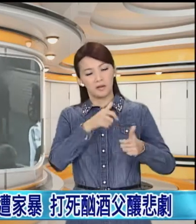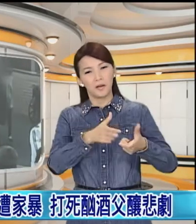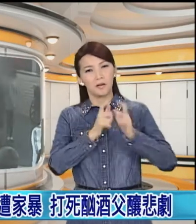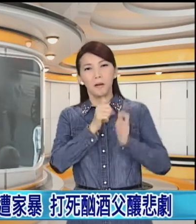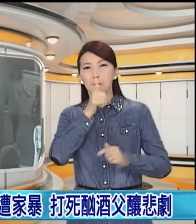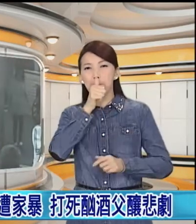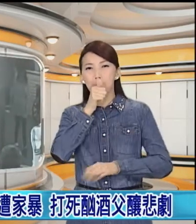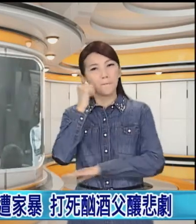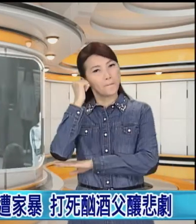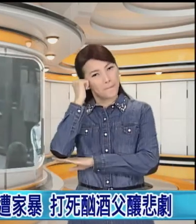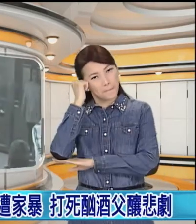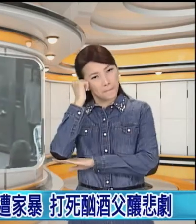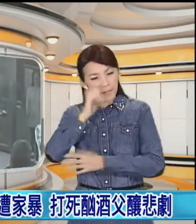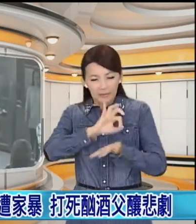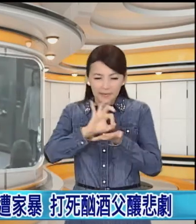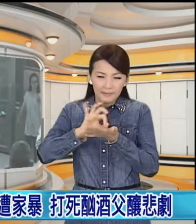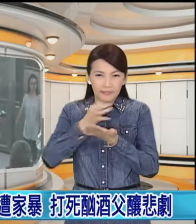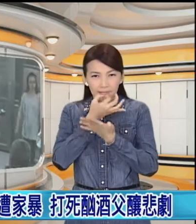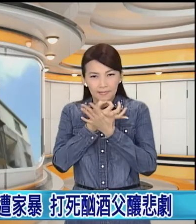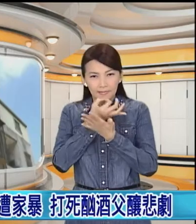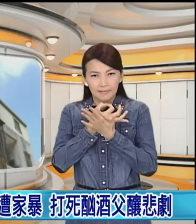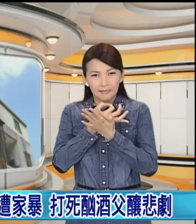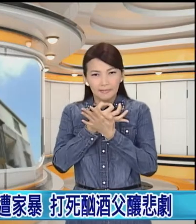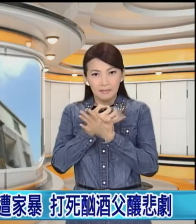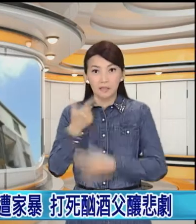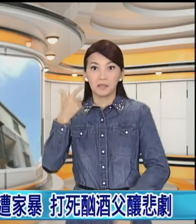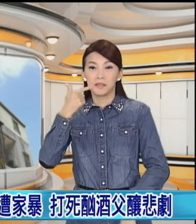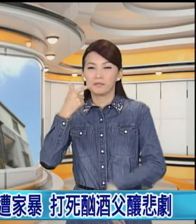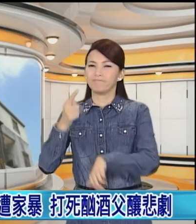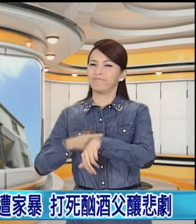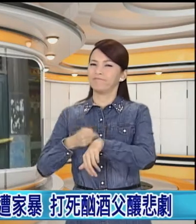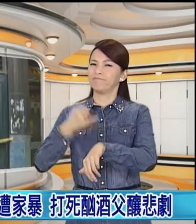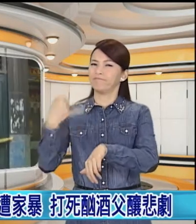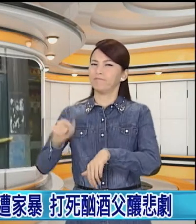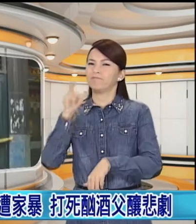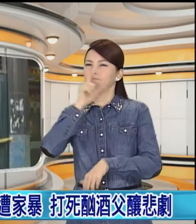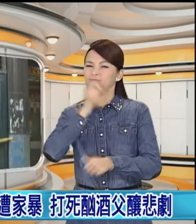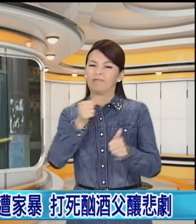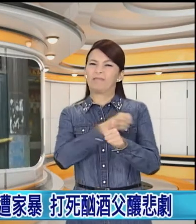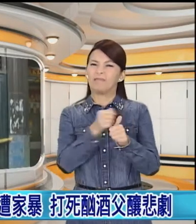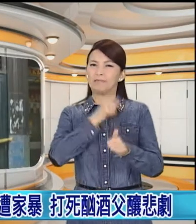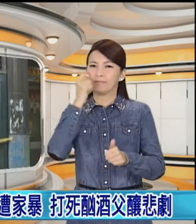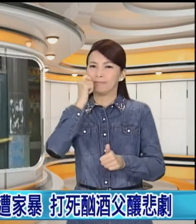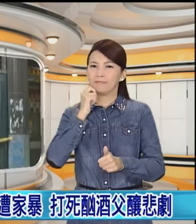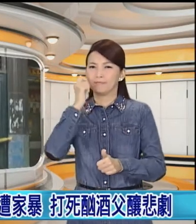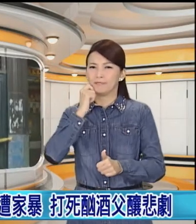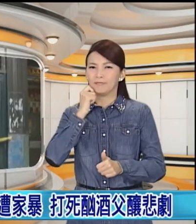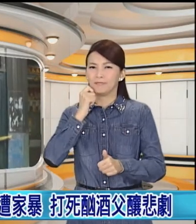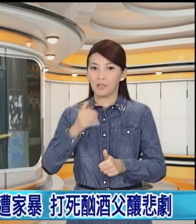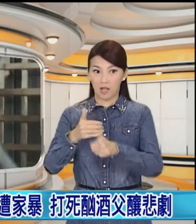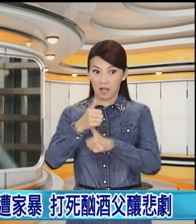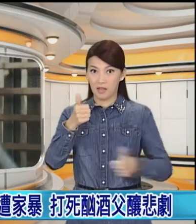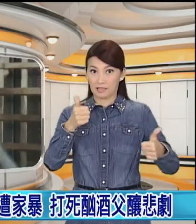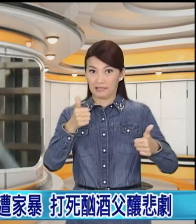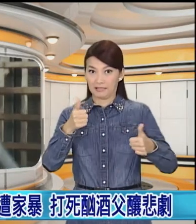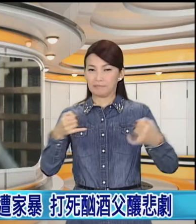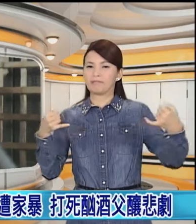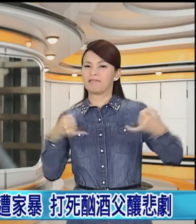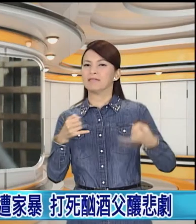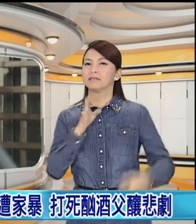他回家住，减少开销。没想到前天下午4点多，却跟常年酗酒、有家暴行